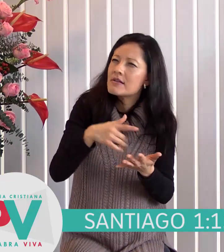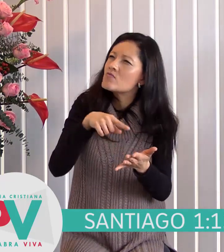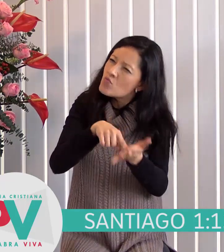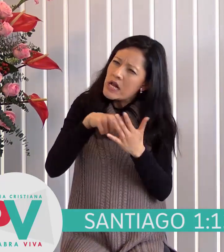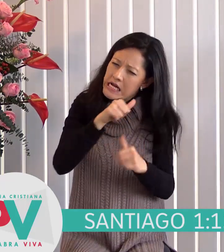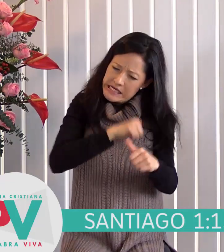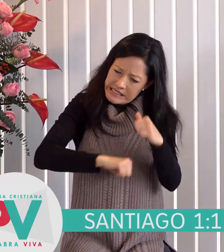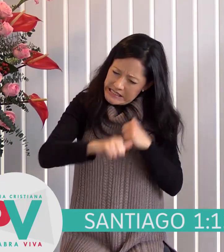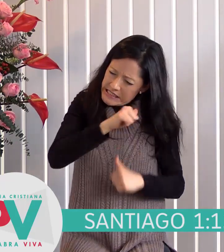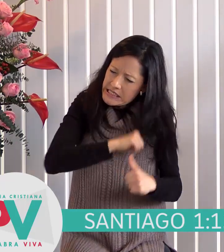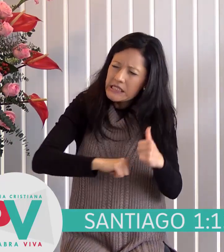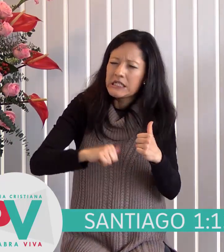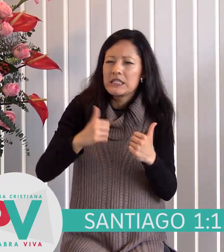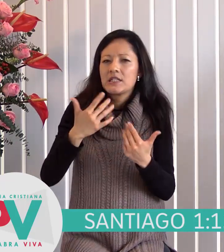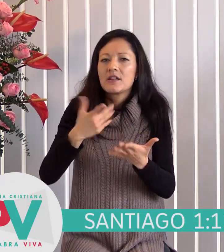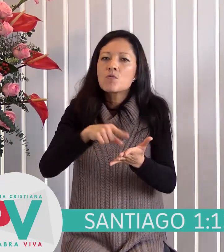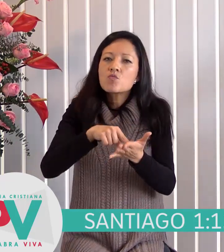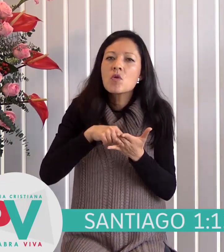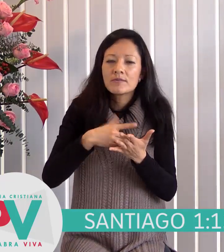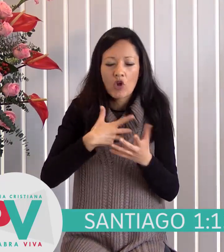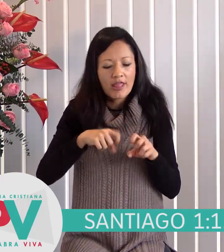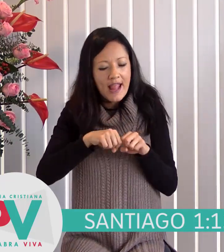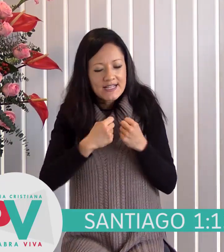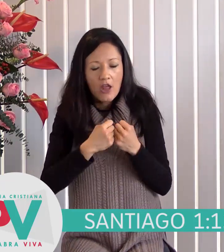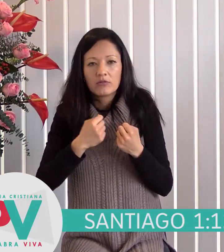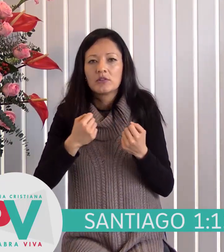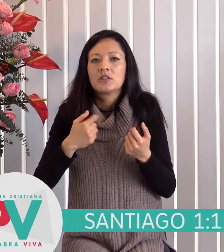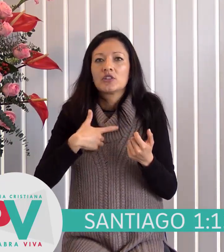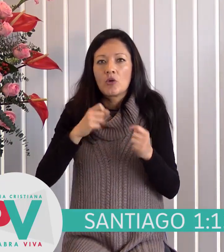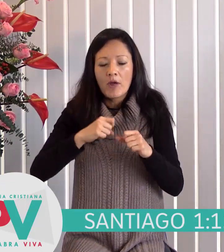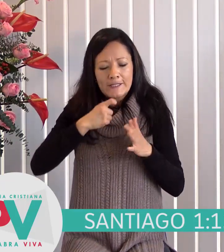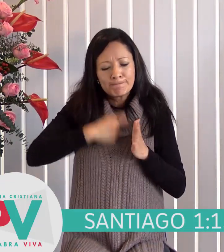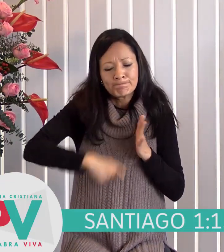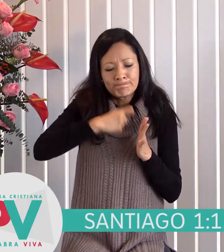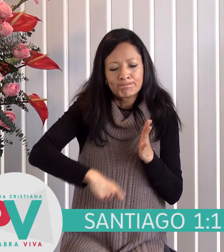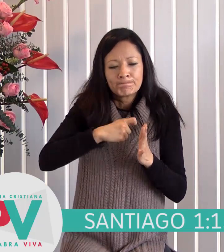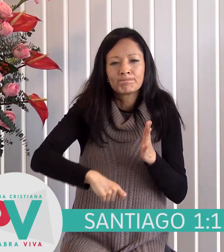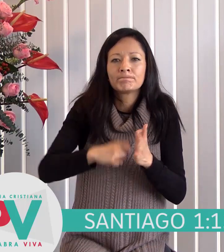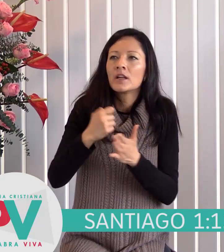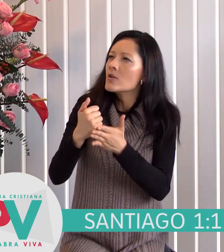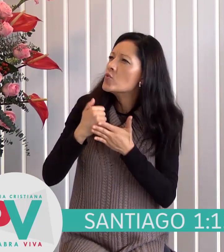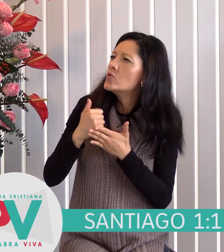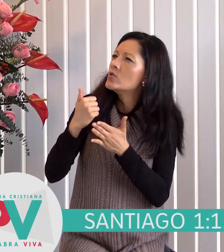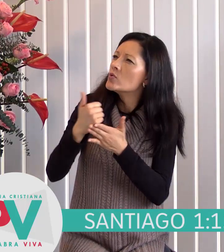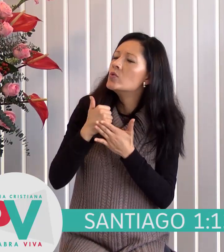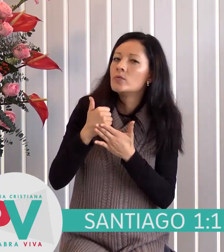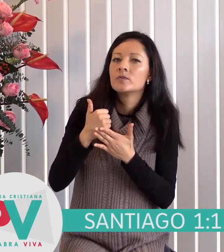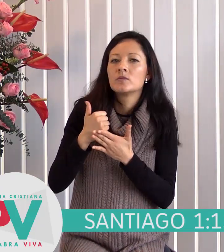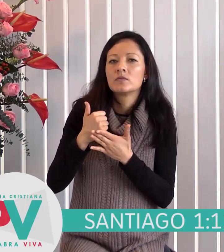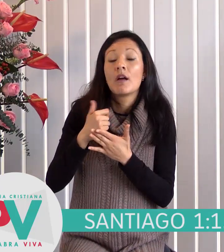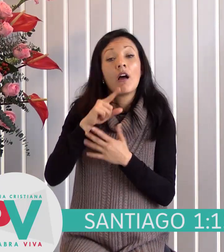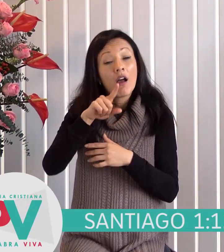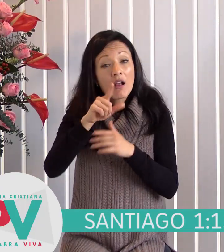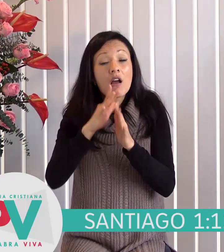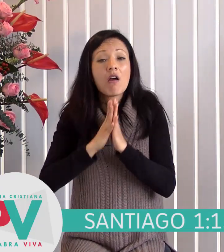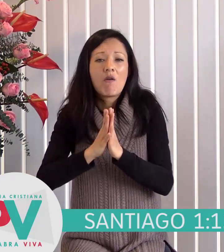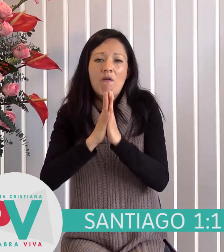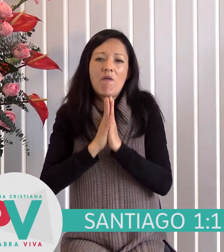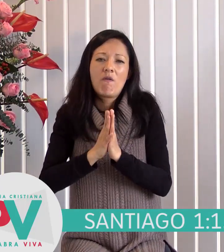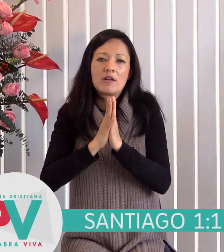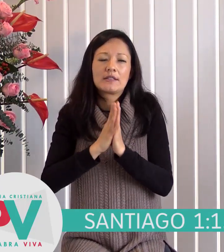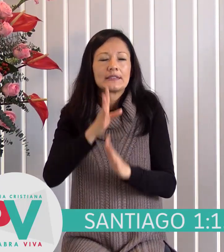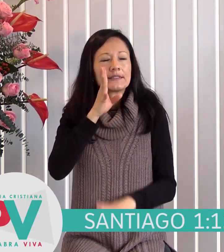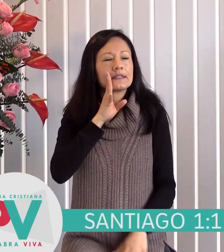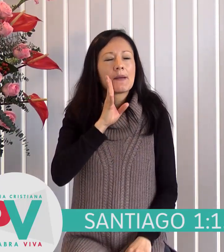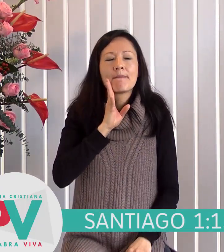mis heridas, mi debilidad, en lo que yo fui dañado para que yo pueda corregirme. Ayúdame. Esa es nuestra oración. Me